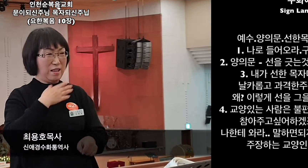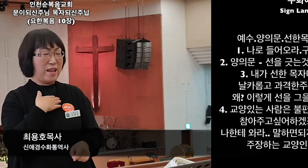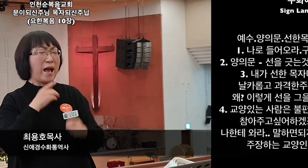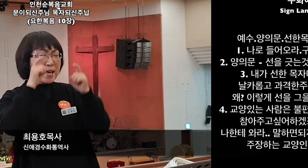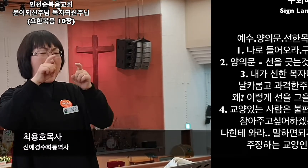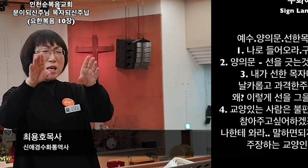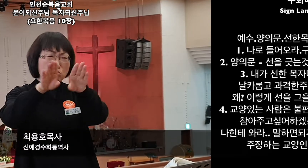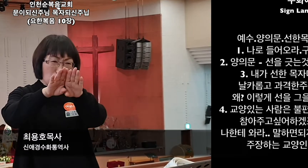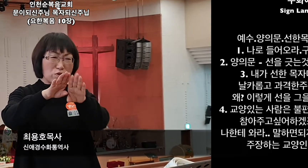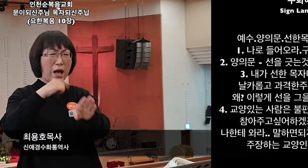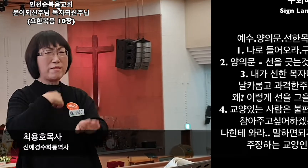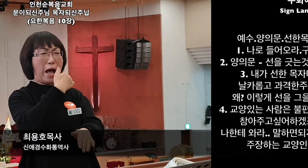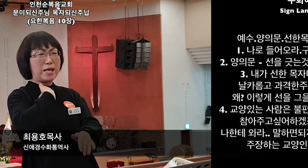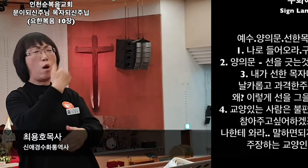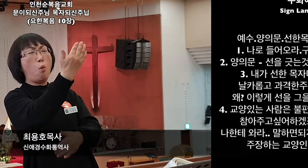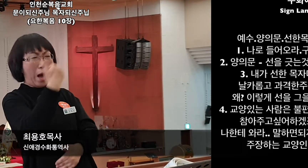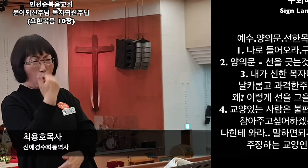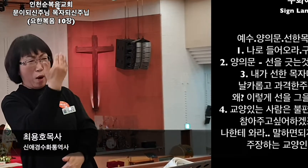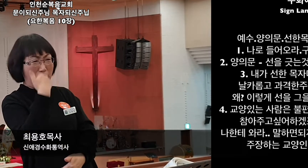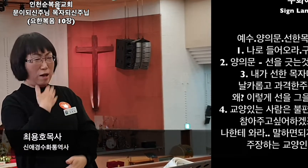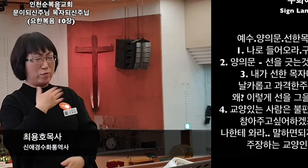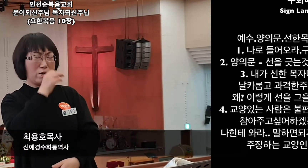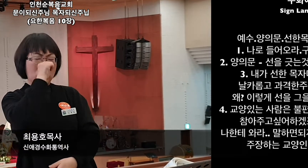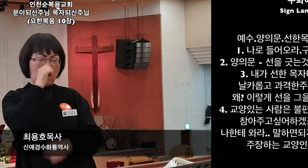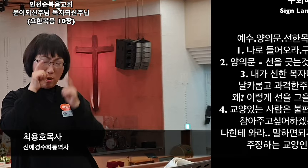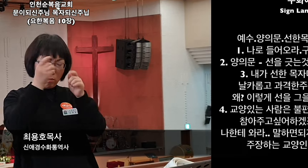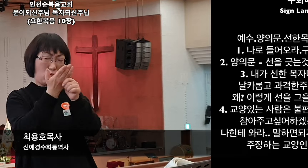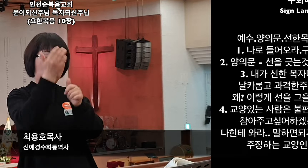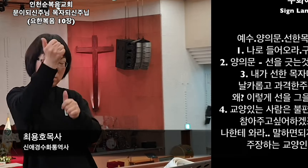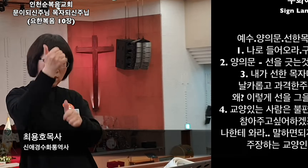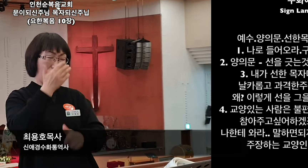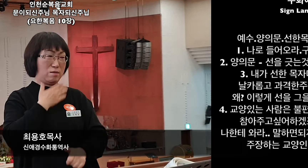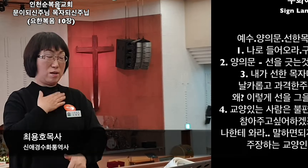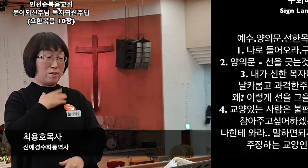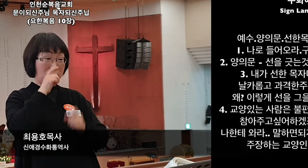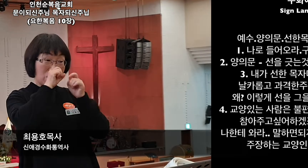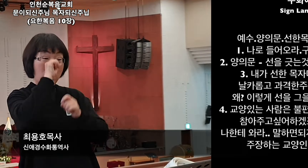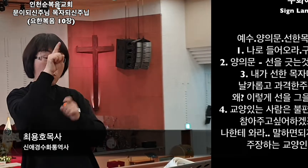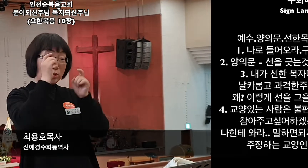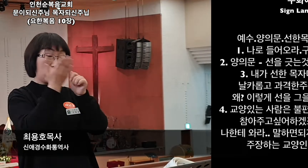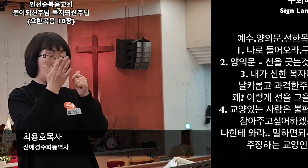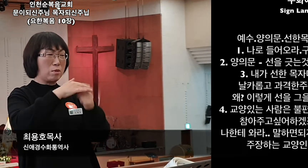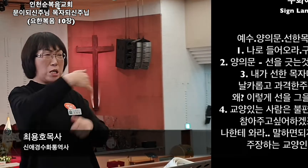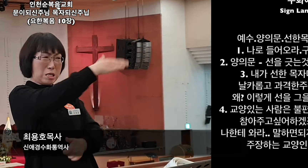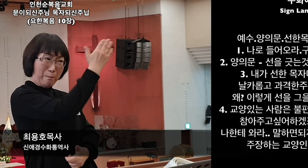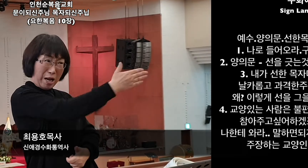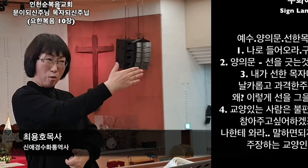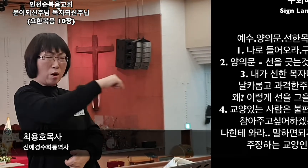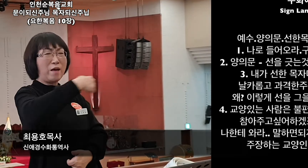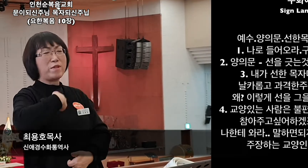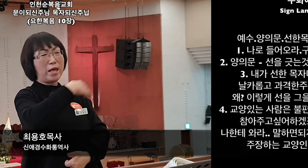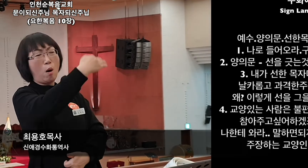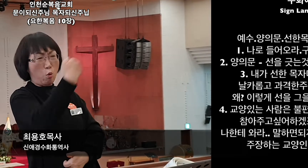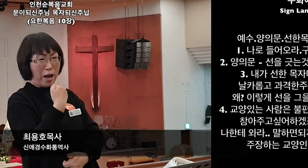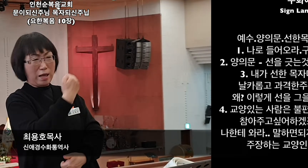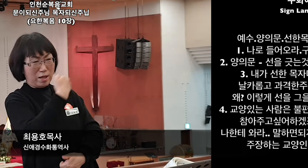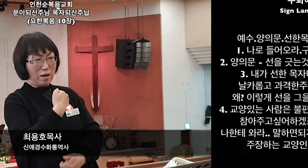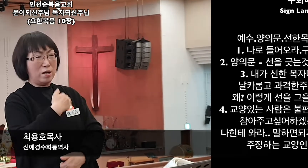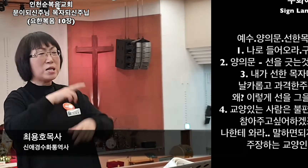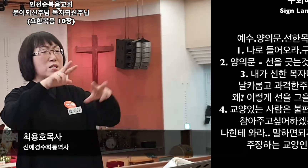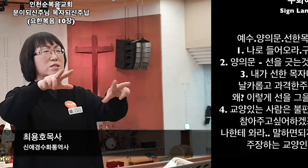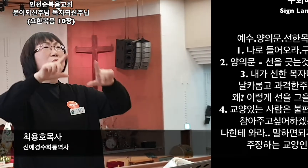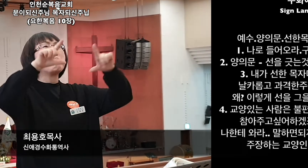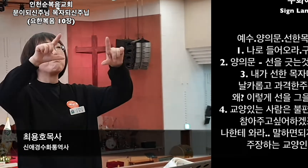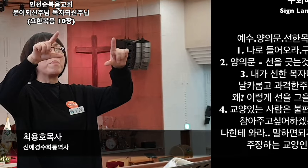내가 양의 문, 나에게로 오라는 거죠. 나 선한 목자, 내가 선한 목자다. 그러니 그리로 가지 말고 내게로 오라고.